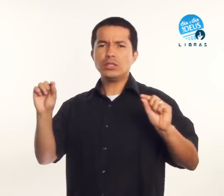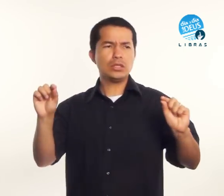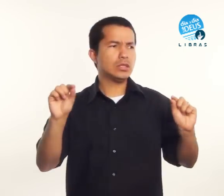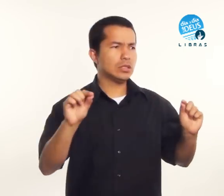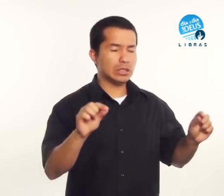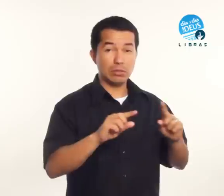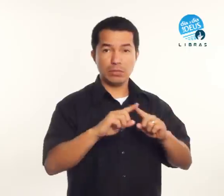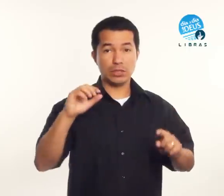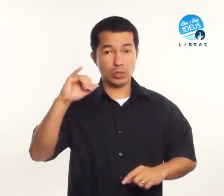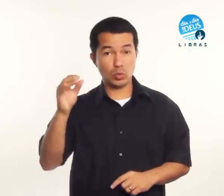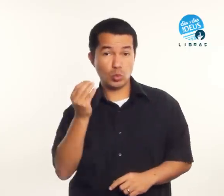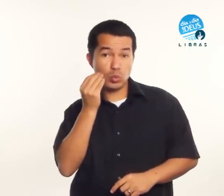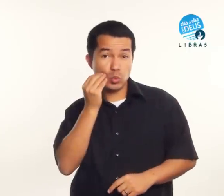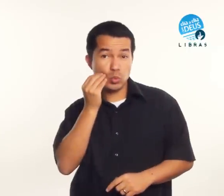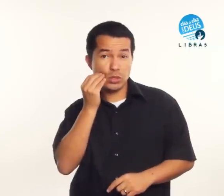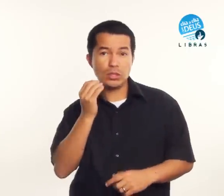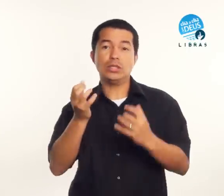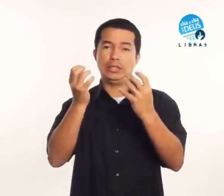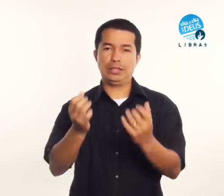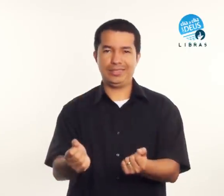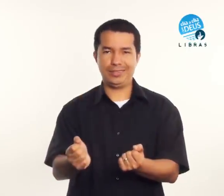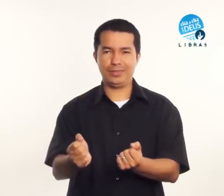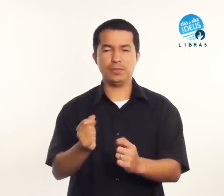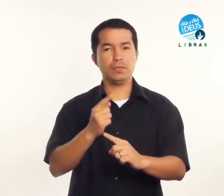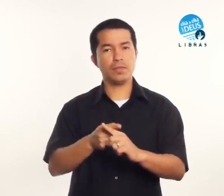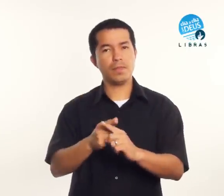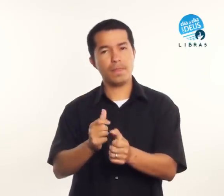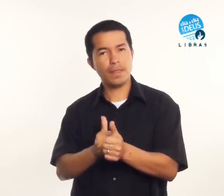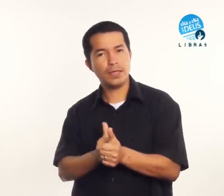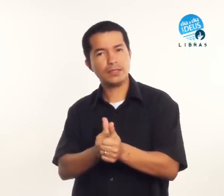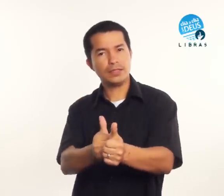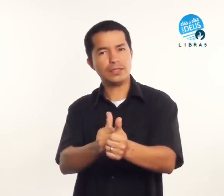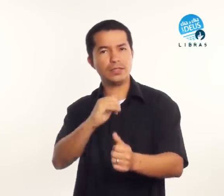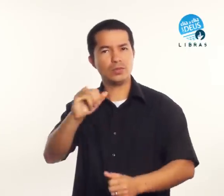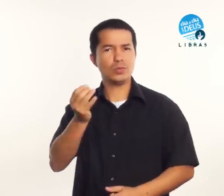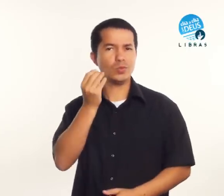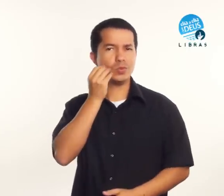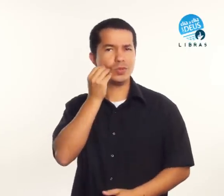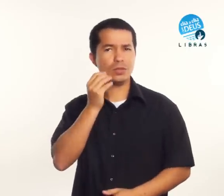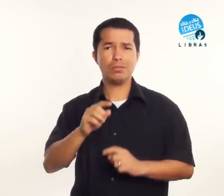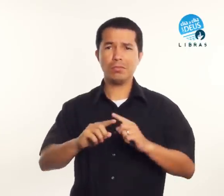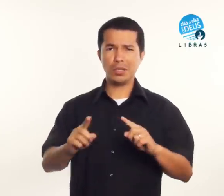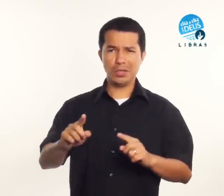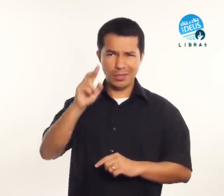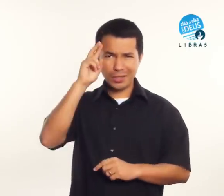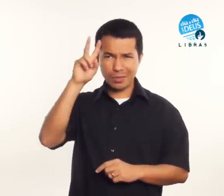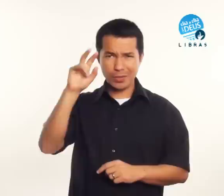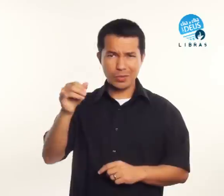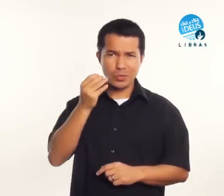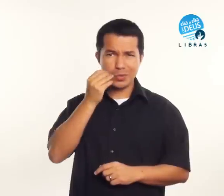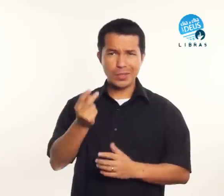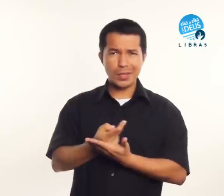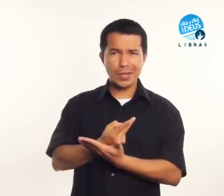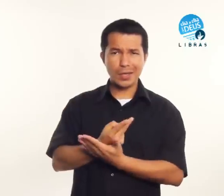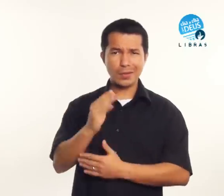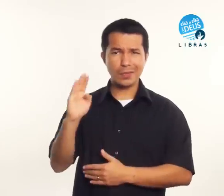daquela cultura existiam algumas ideias que impediam as pessoas de ver a bondade de Deus, o amor de